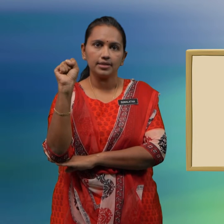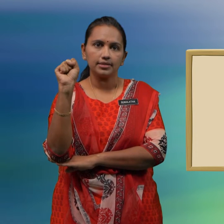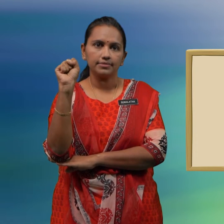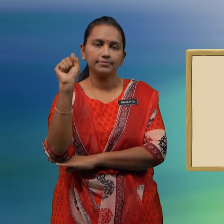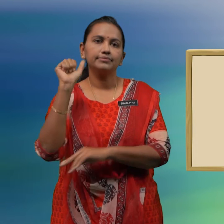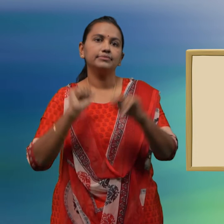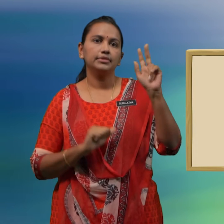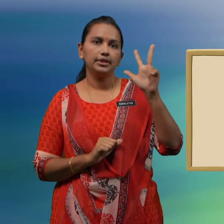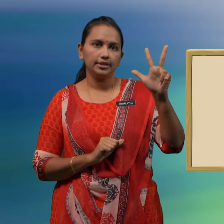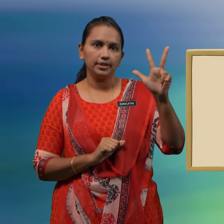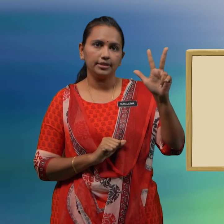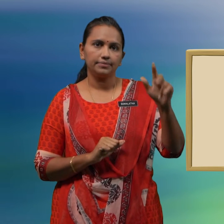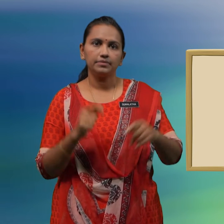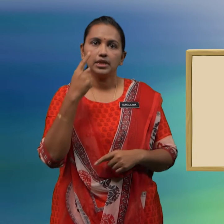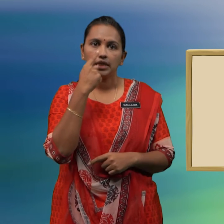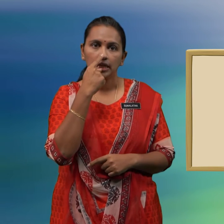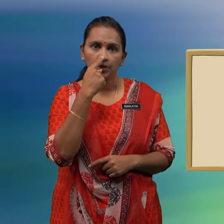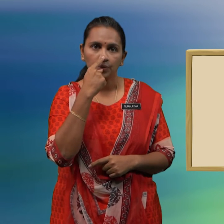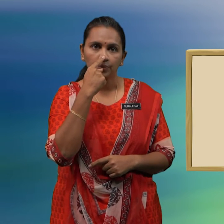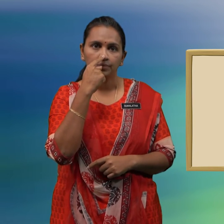N-A-F-A-S. 3. Hidung.